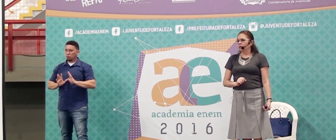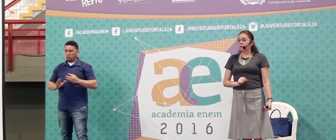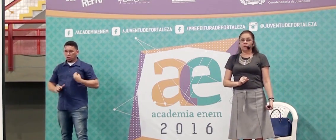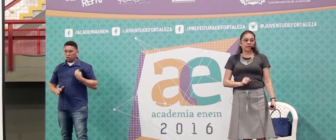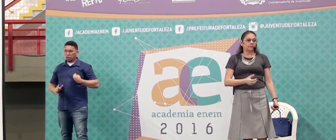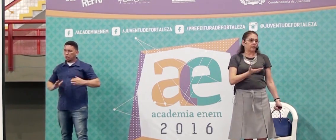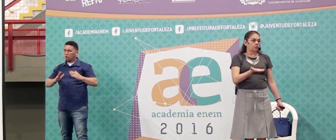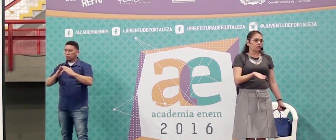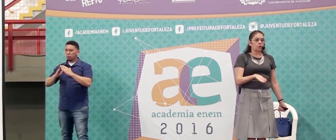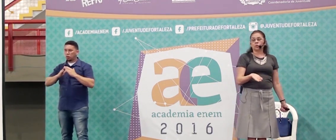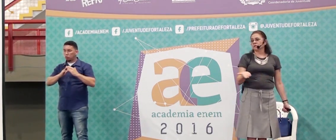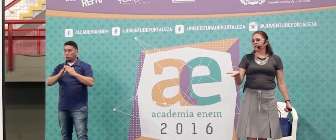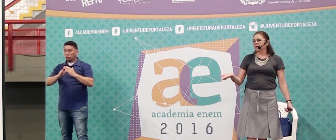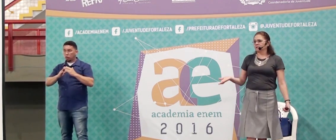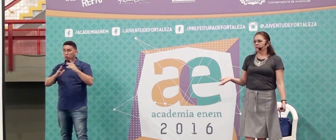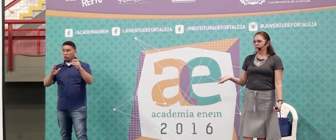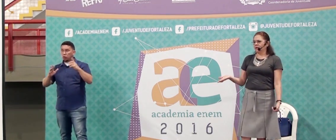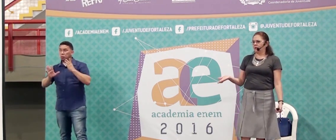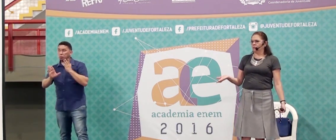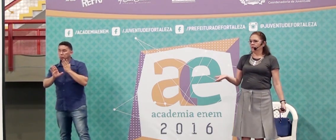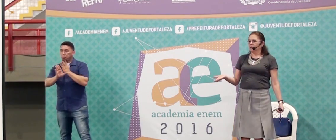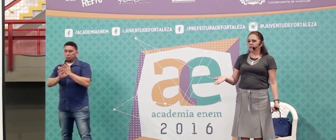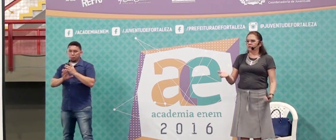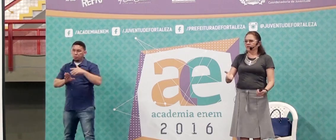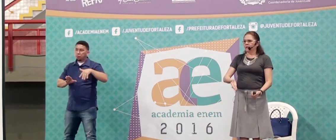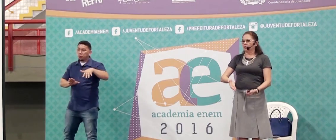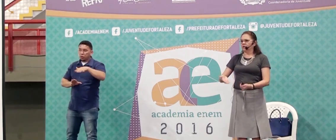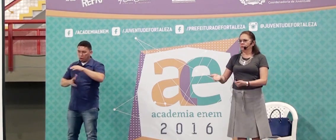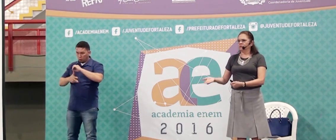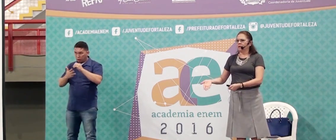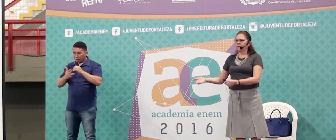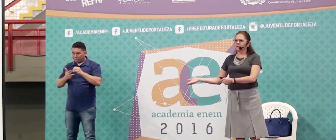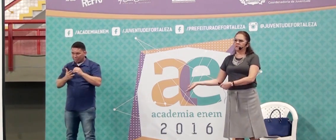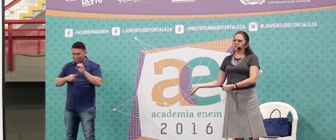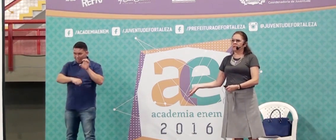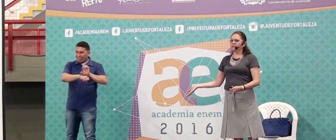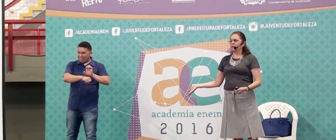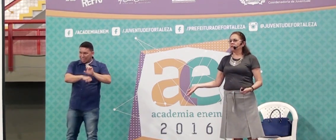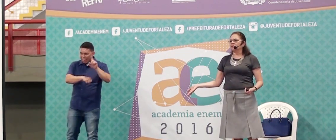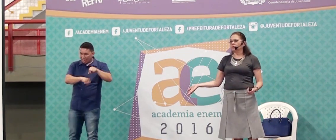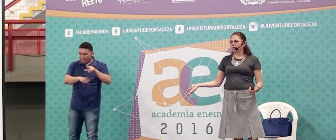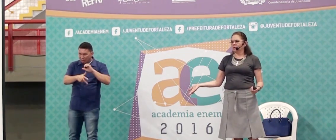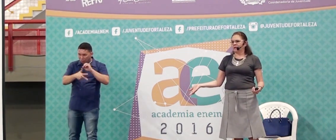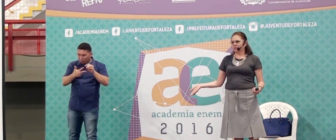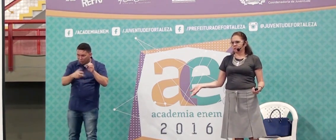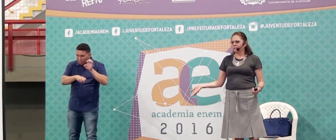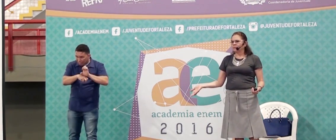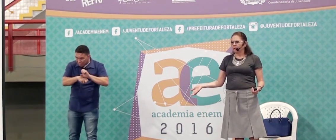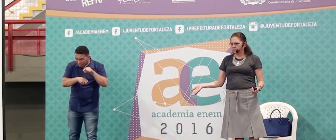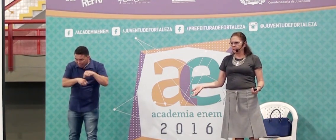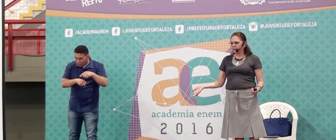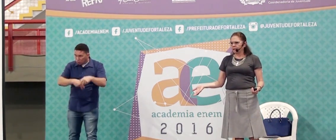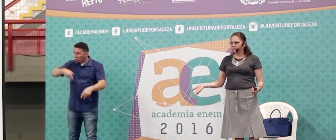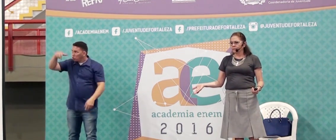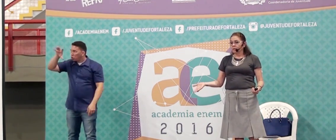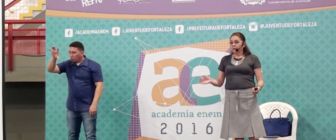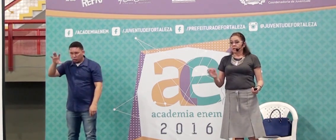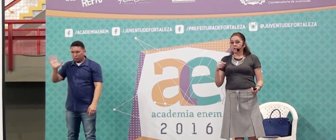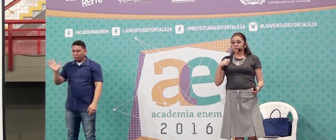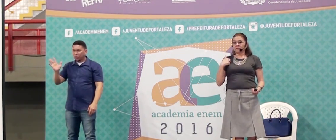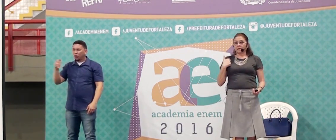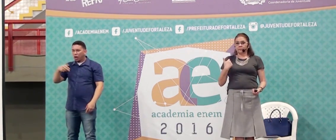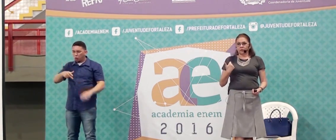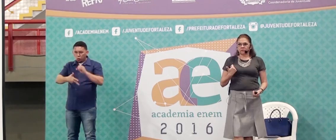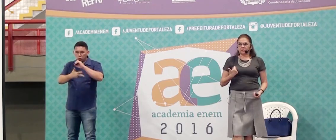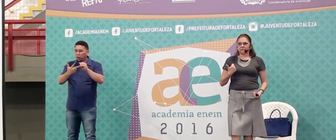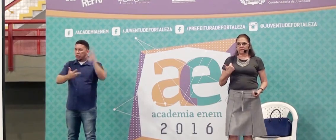habite. Por quê? Porque o concurso é nacional. Ele não vai botar um tema que se diz respeito só ao Nordeste. Entenderam?